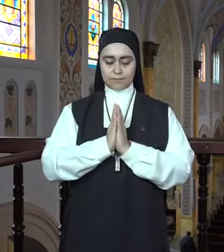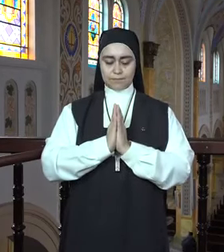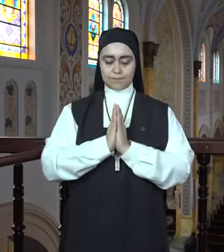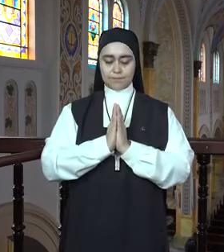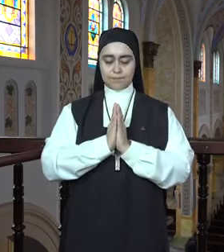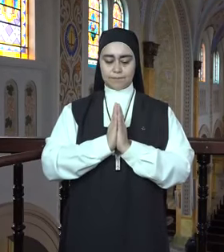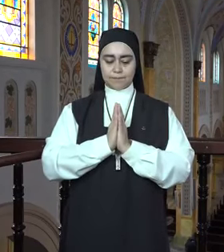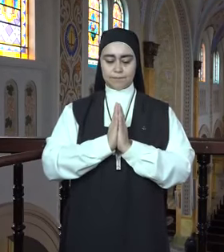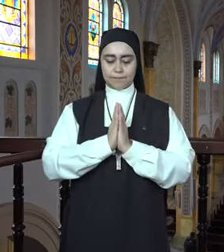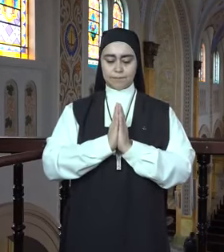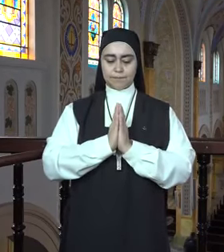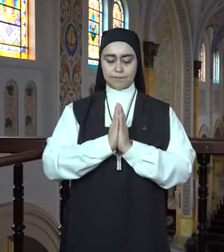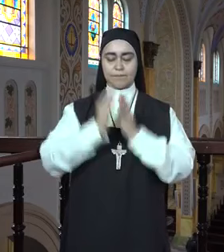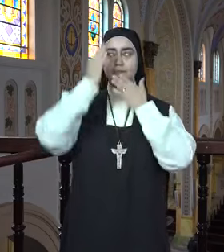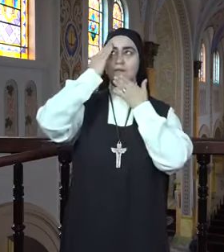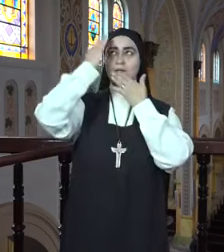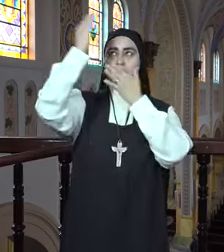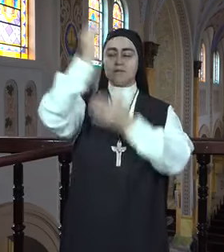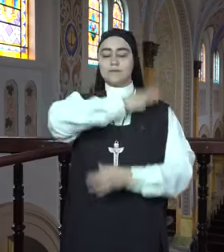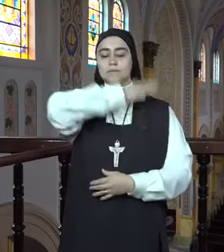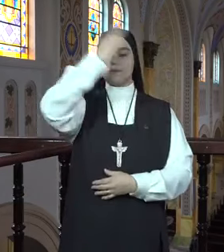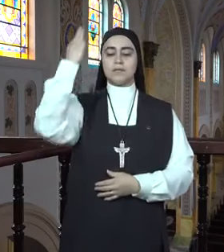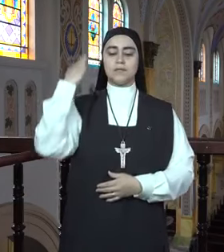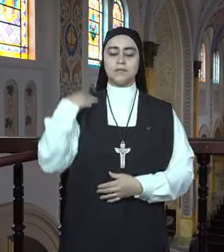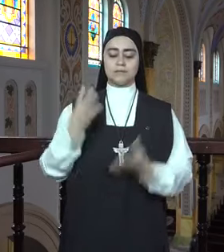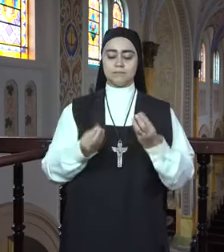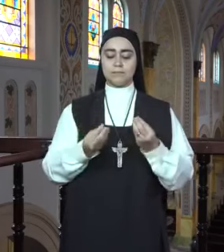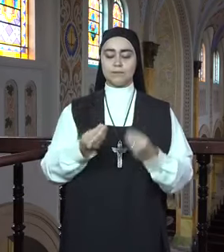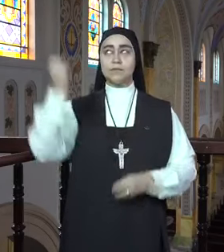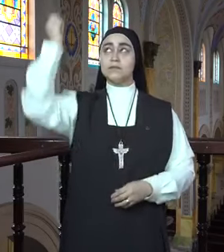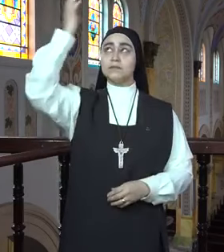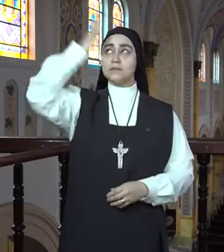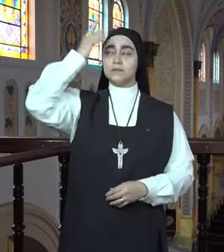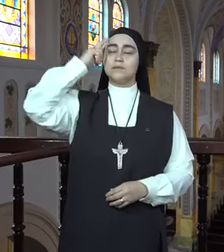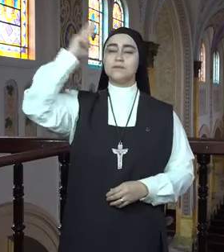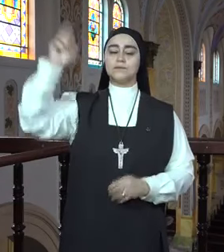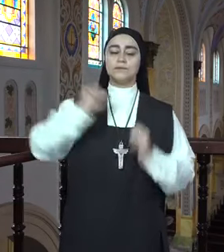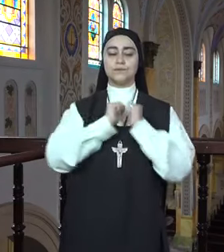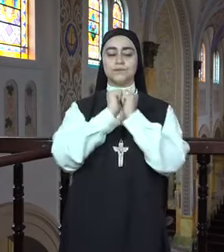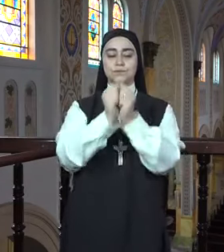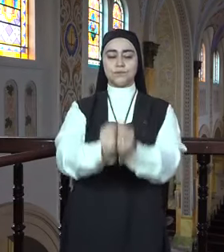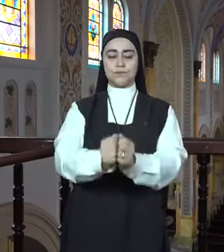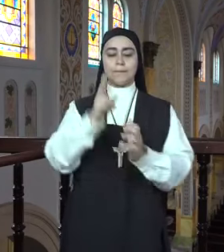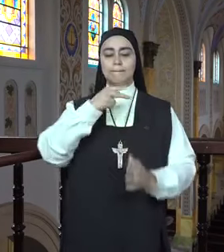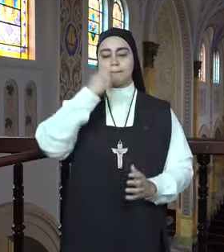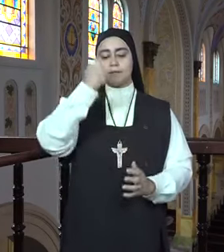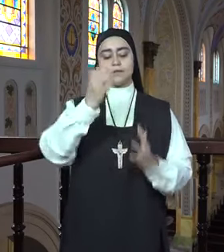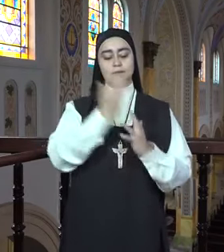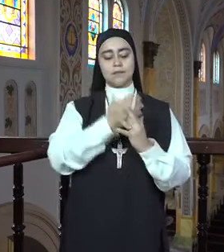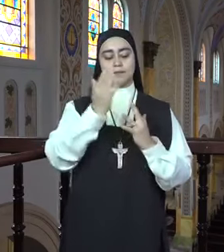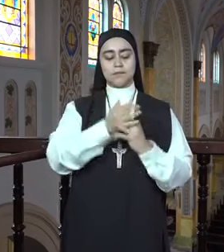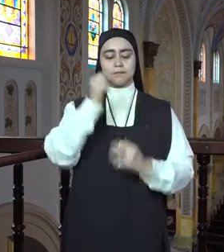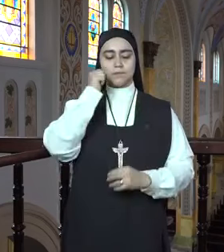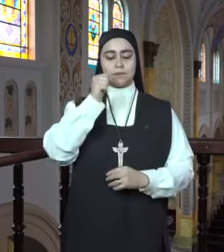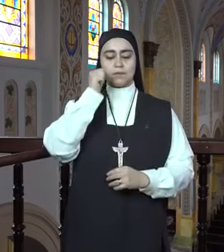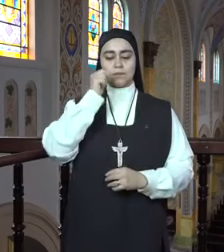Amém. Ave Maria, cheia de graça, o Senhor é convosco. Bendita sois vós entre